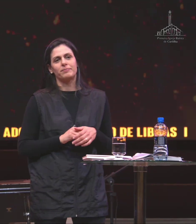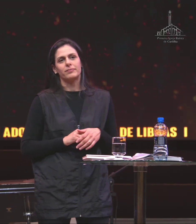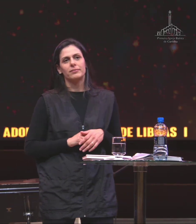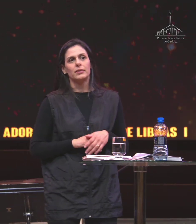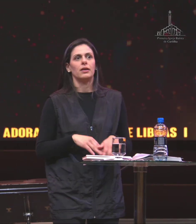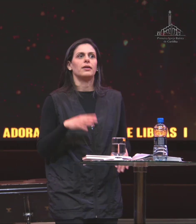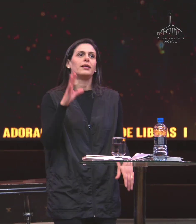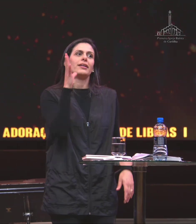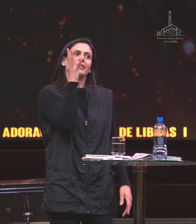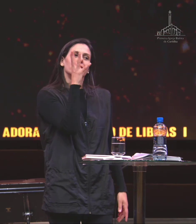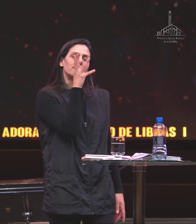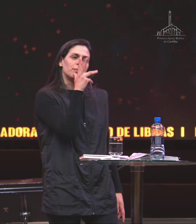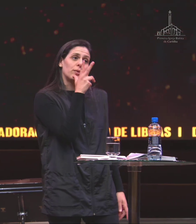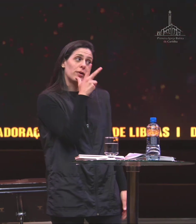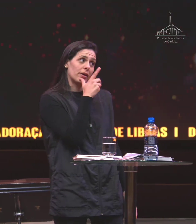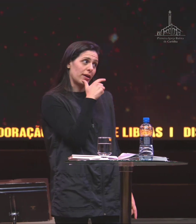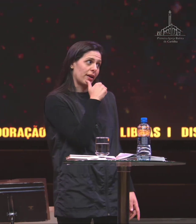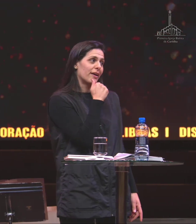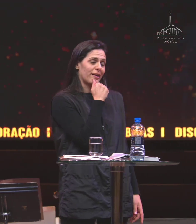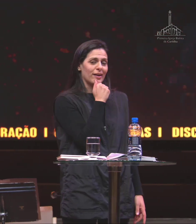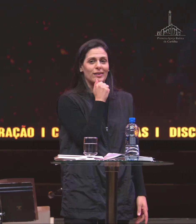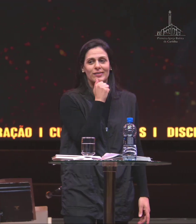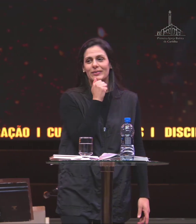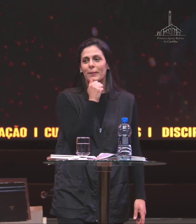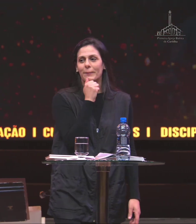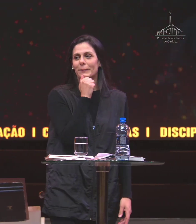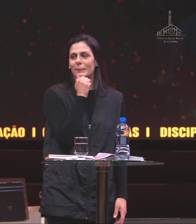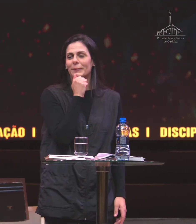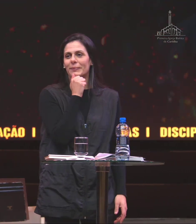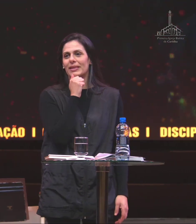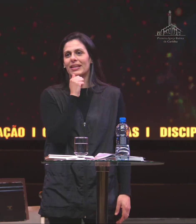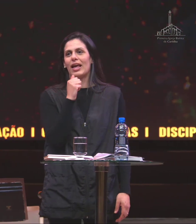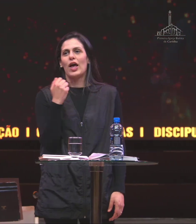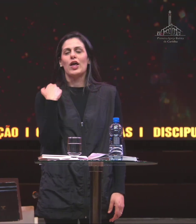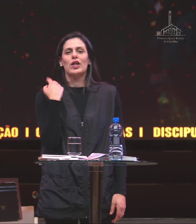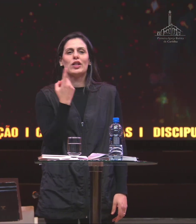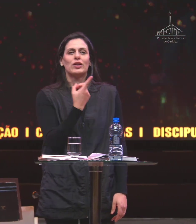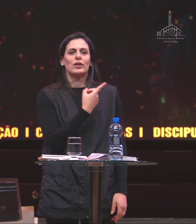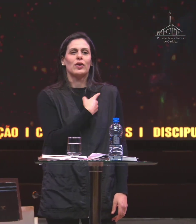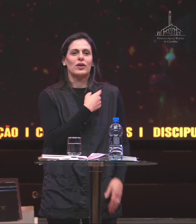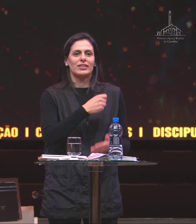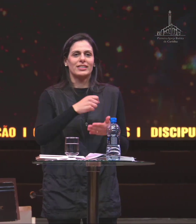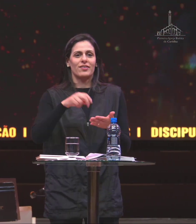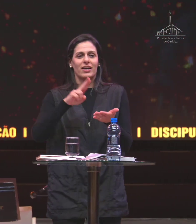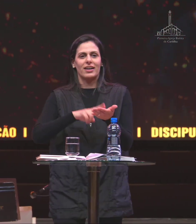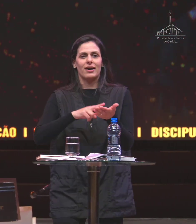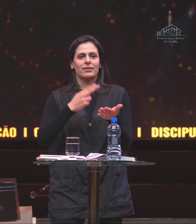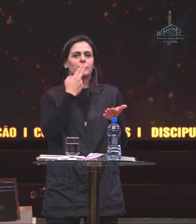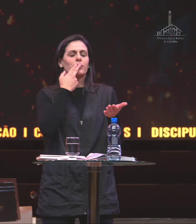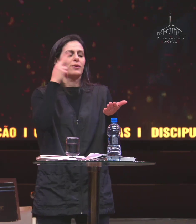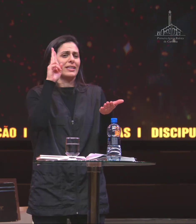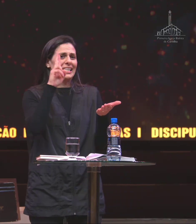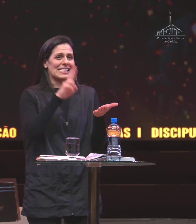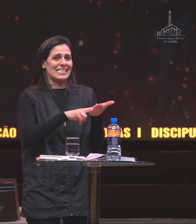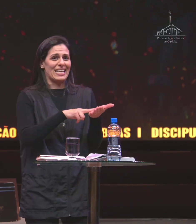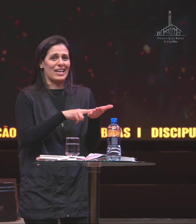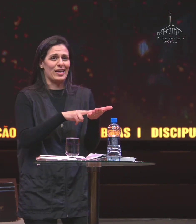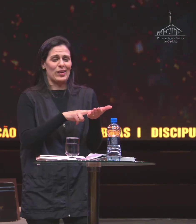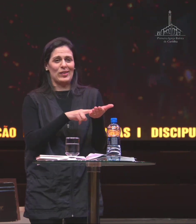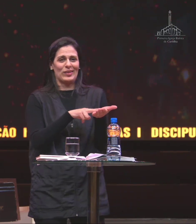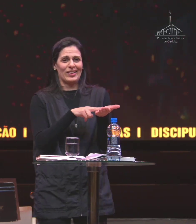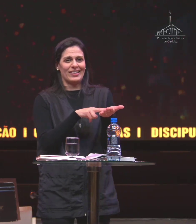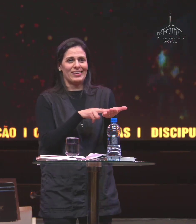mãe, o que você está falando? Meus filhos falam, não, eu só estou pensando meio alto aqui. E daí eu falei, eu tenho que aprender a manter meus pensamentos na